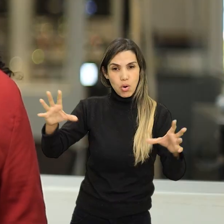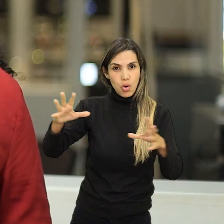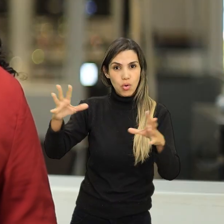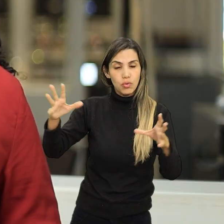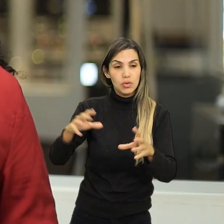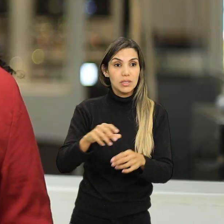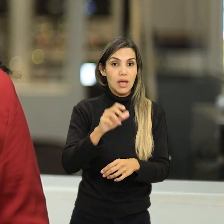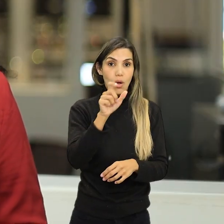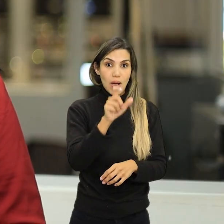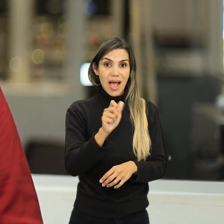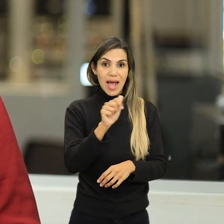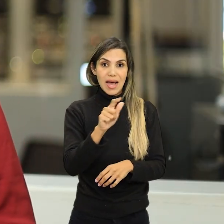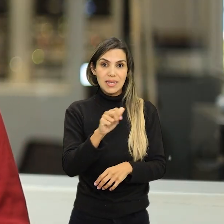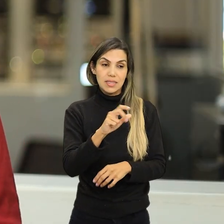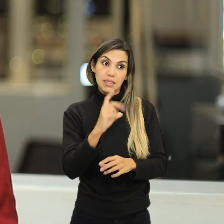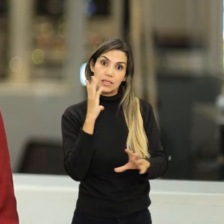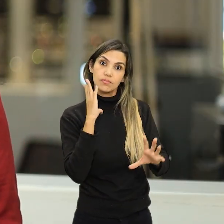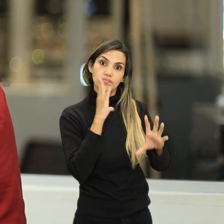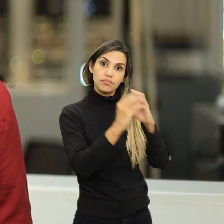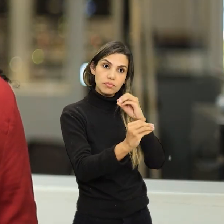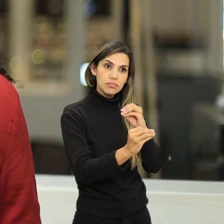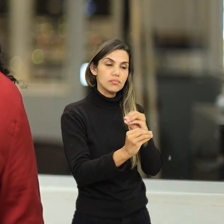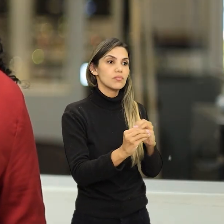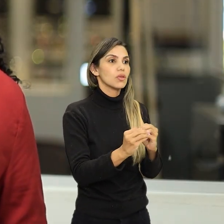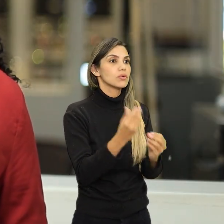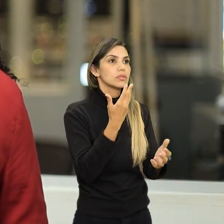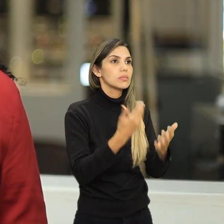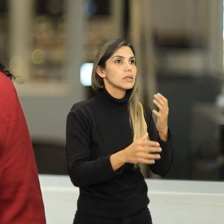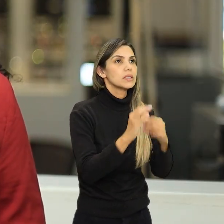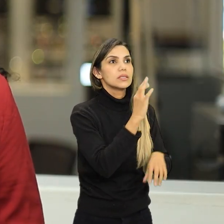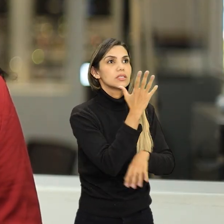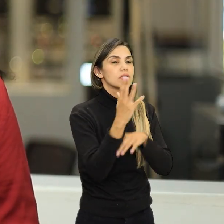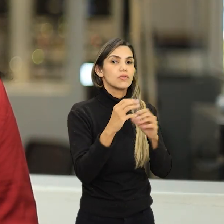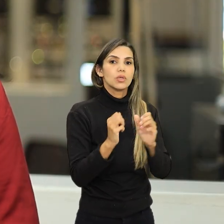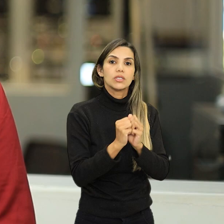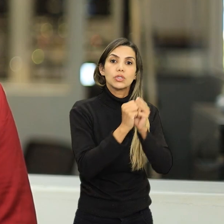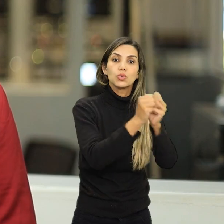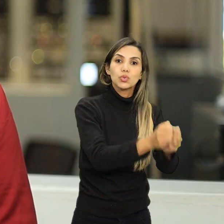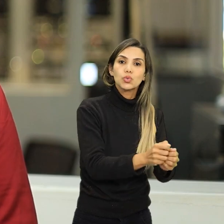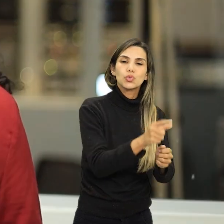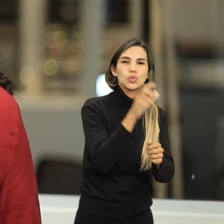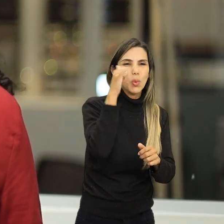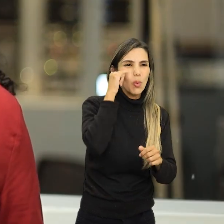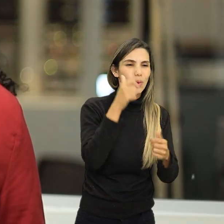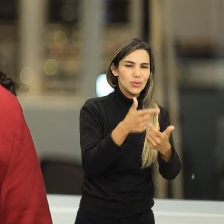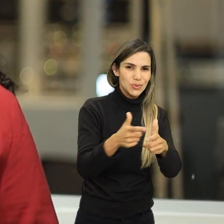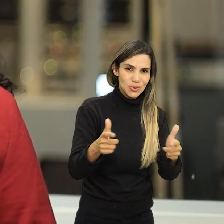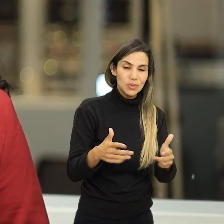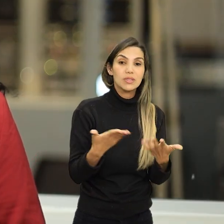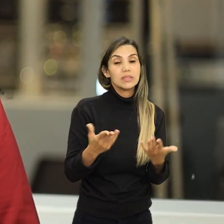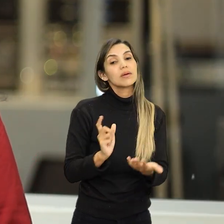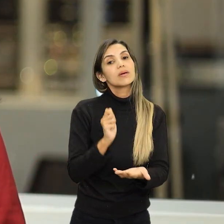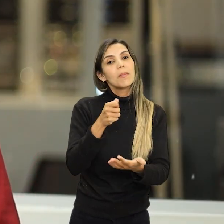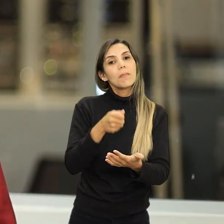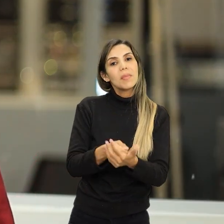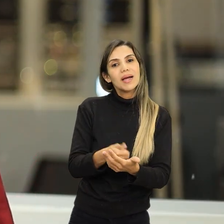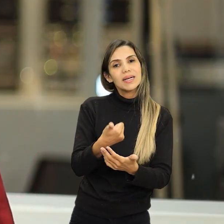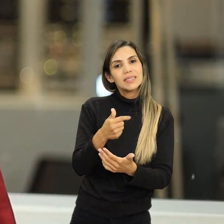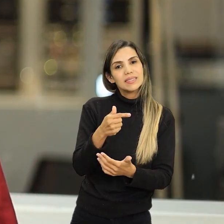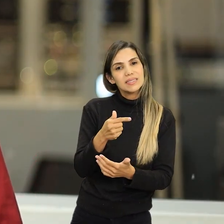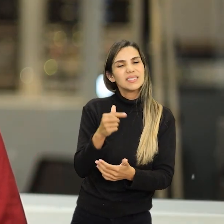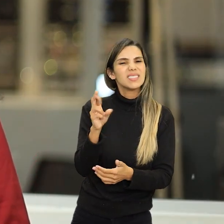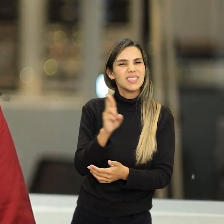das consequências, Azaria foge e se perde na floresta levando os bois que restaram. Os ingressos custam a partir de R$